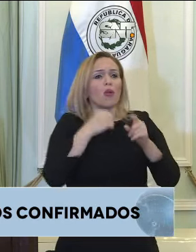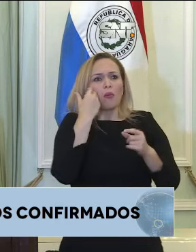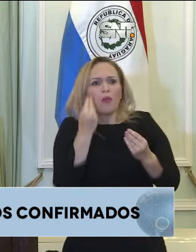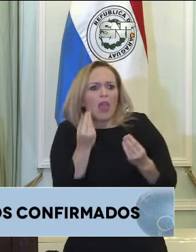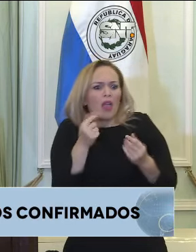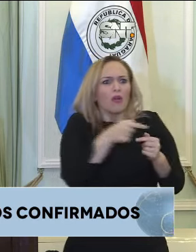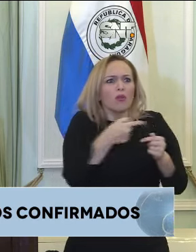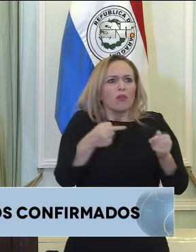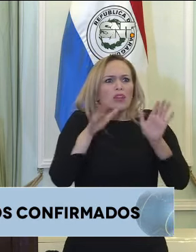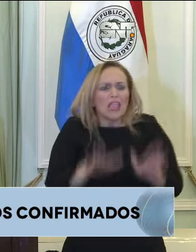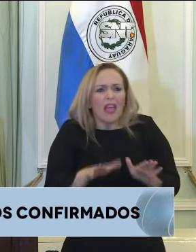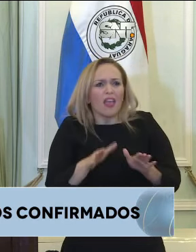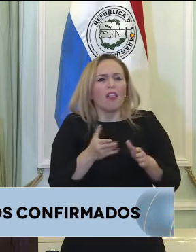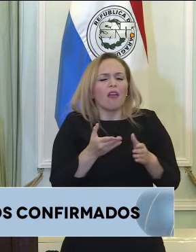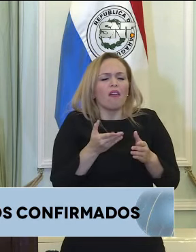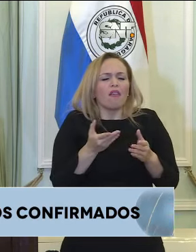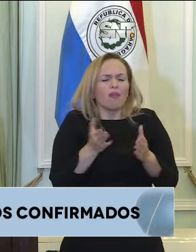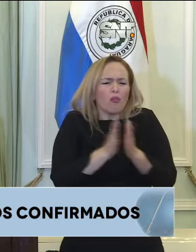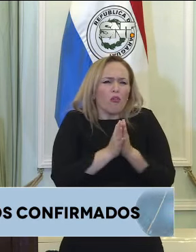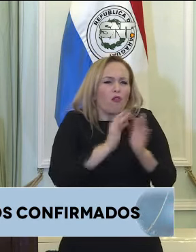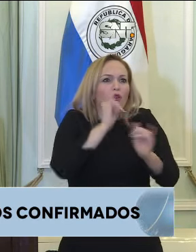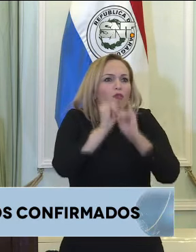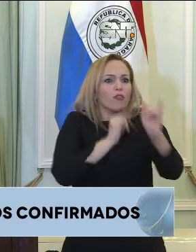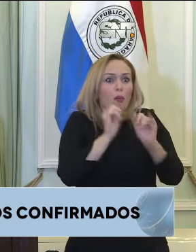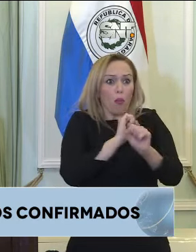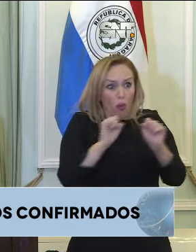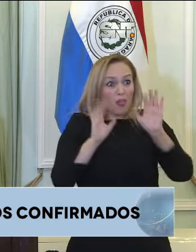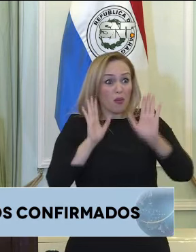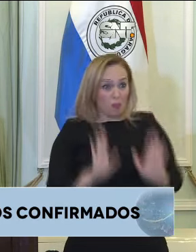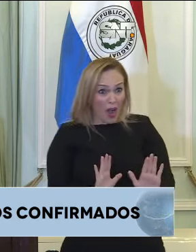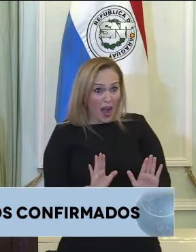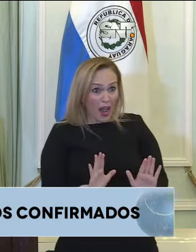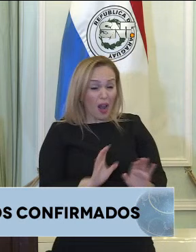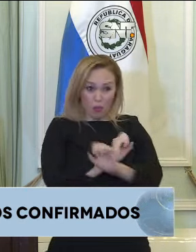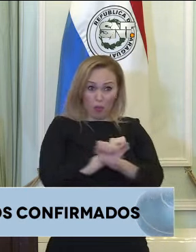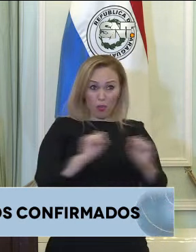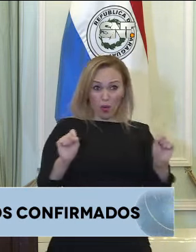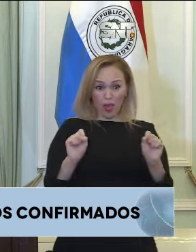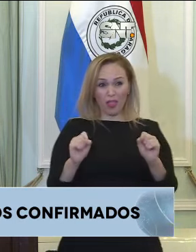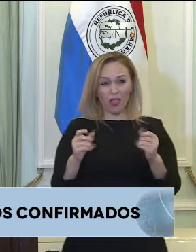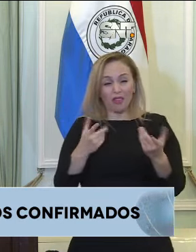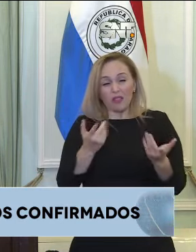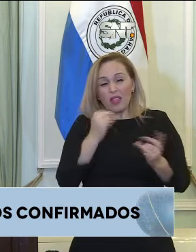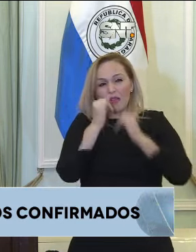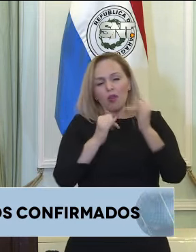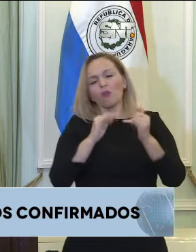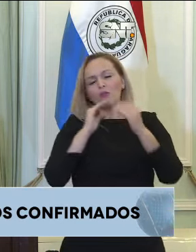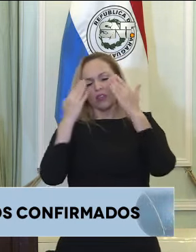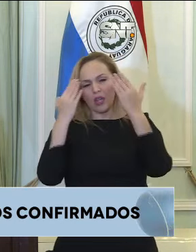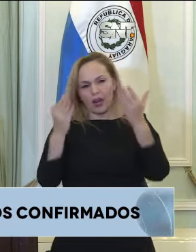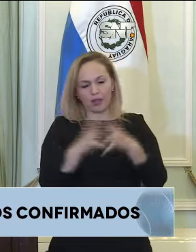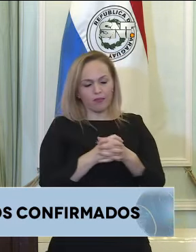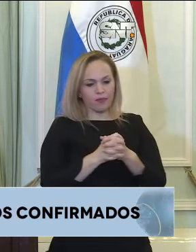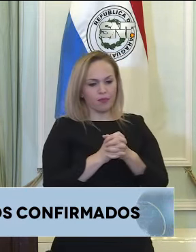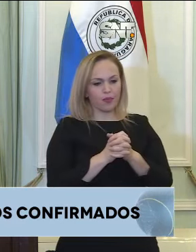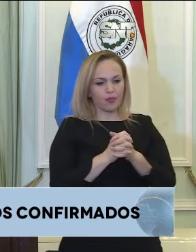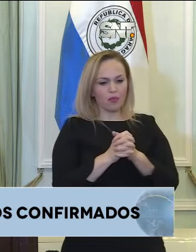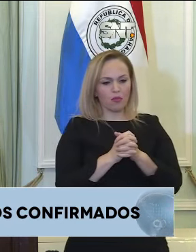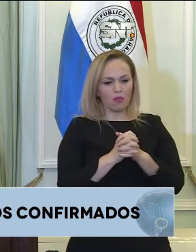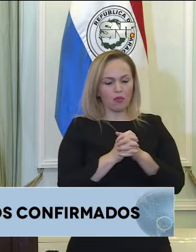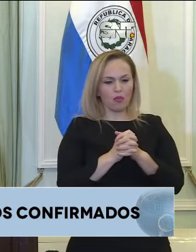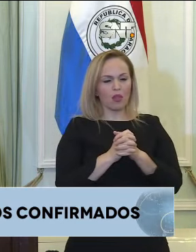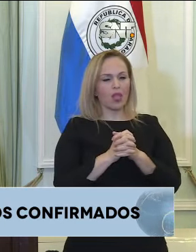esta cuarentena se podría definitivamente frenar esto y que no avance mucho. Sí, bueno, muchas gracias. Bueno, naturalmente